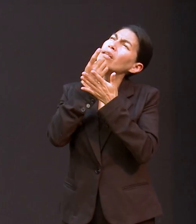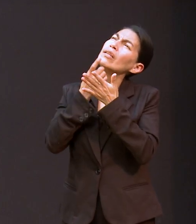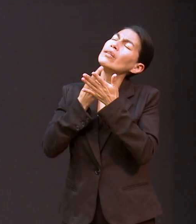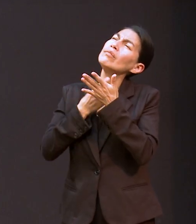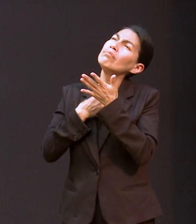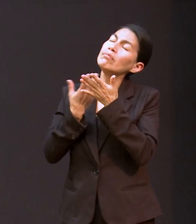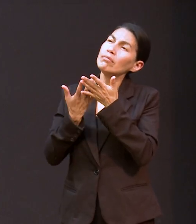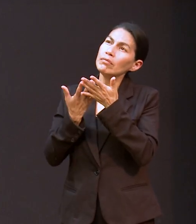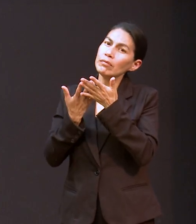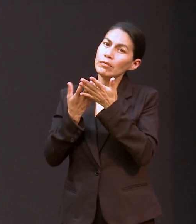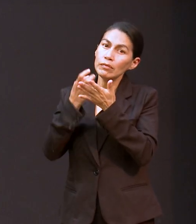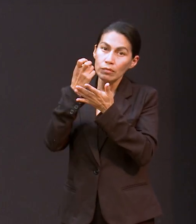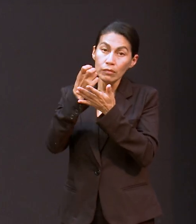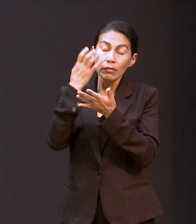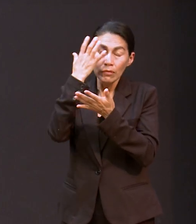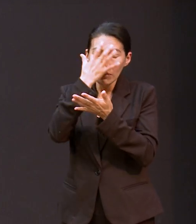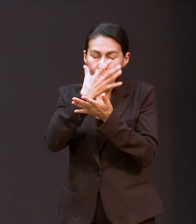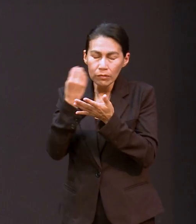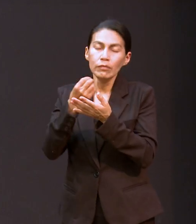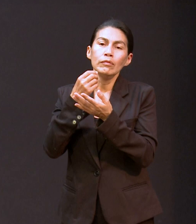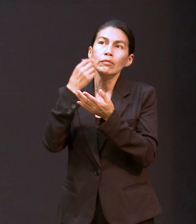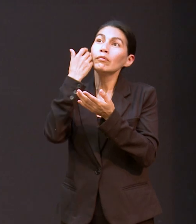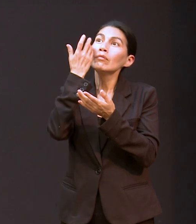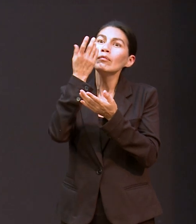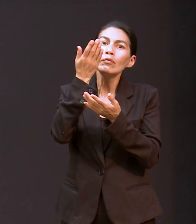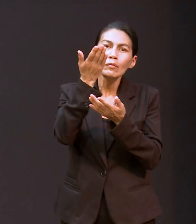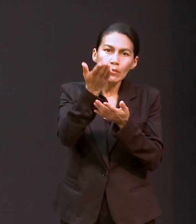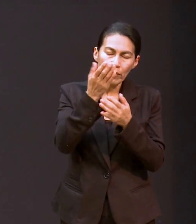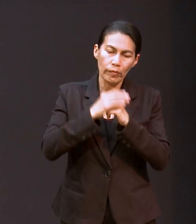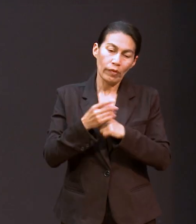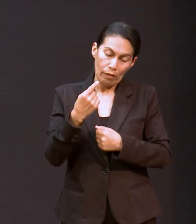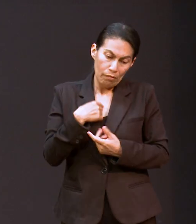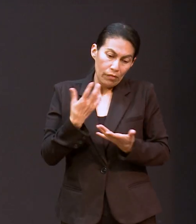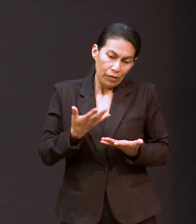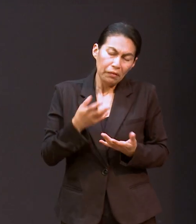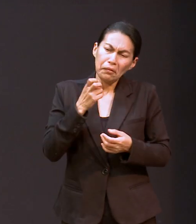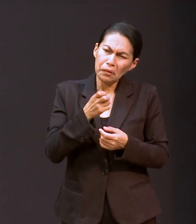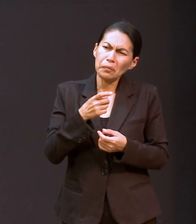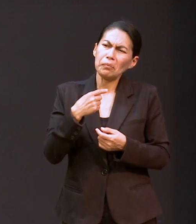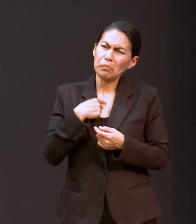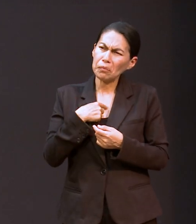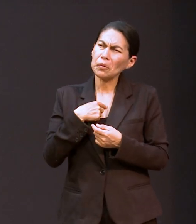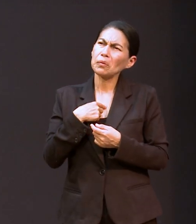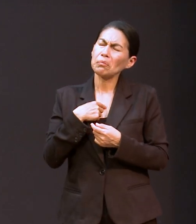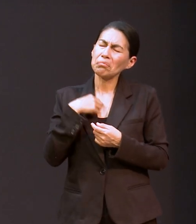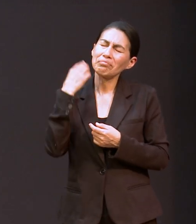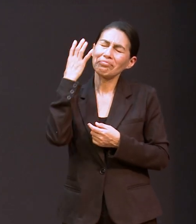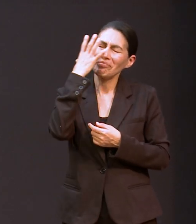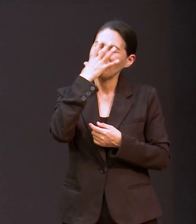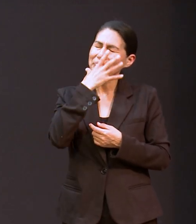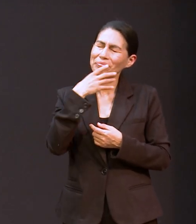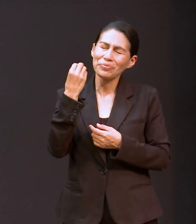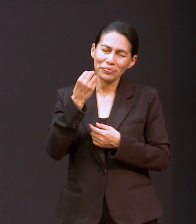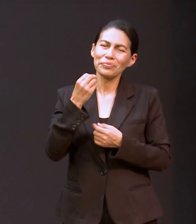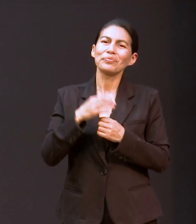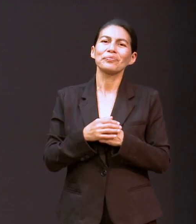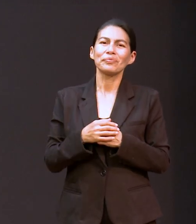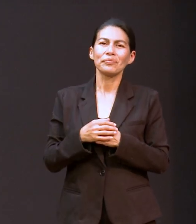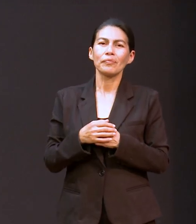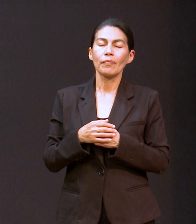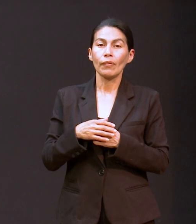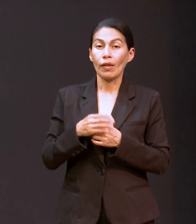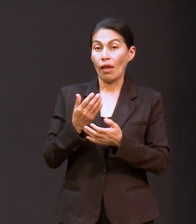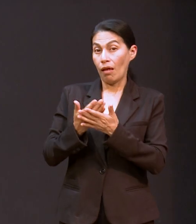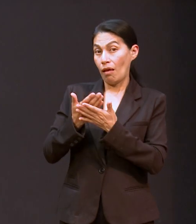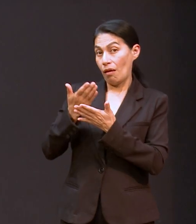Espera que él que él hable que él le diga lo que quiere de ti Y eso para mí es es algo tan